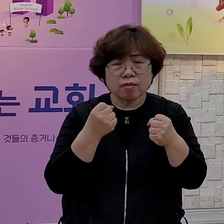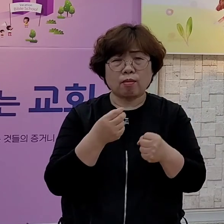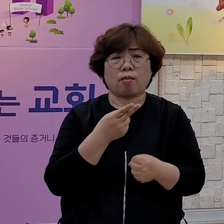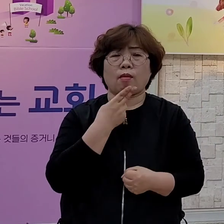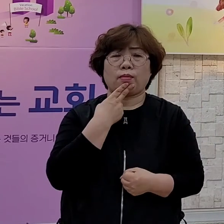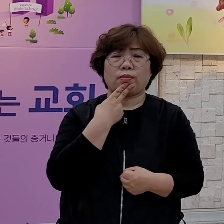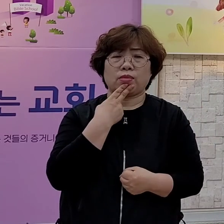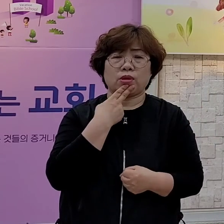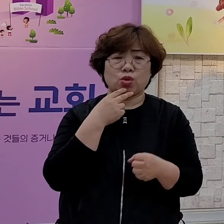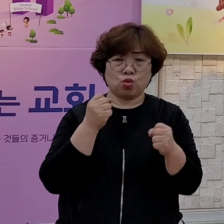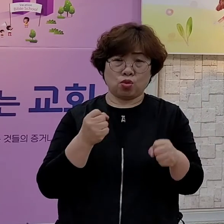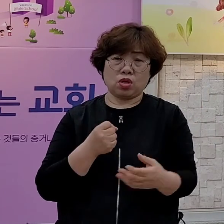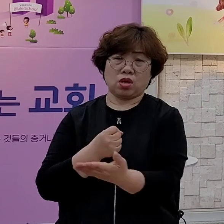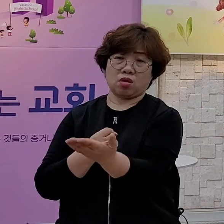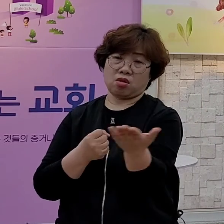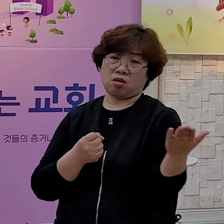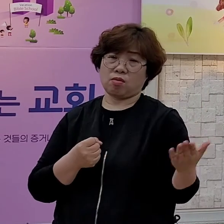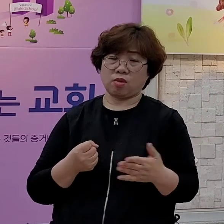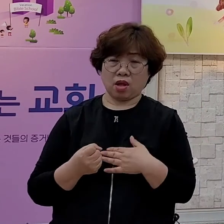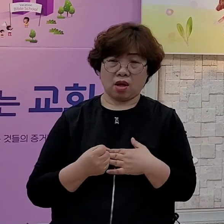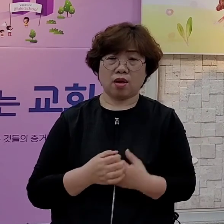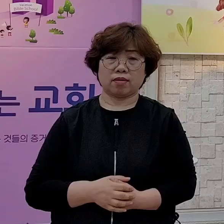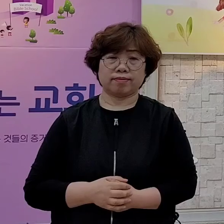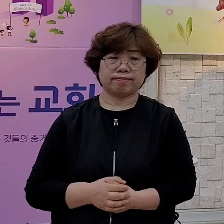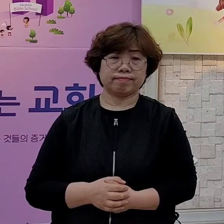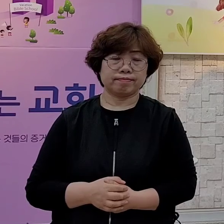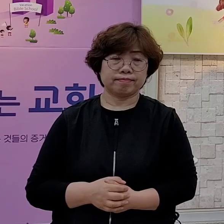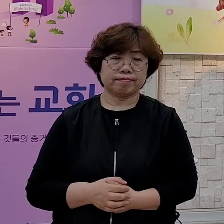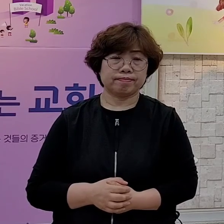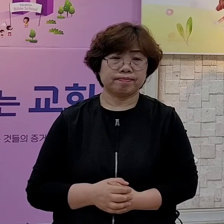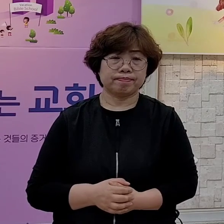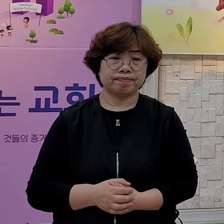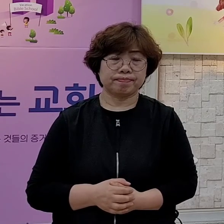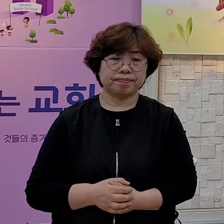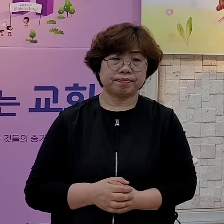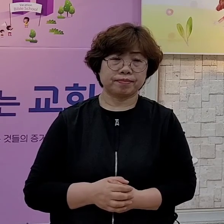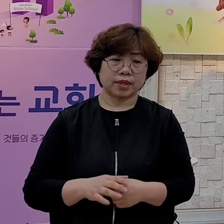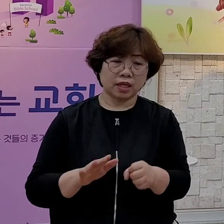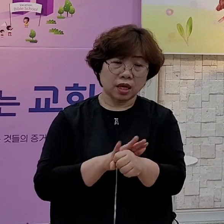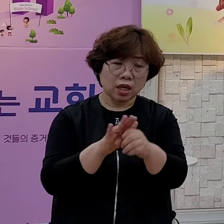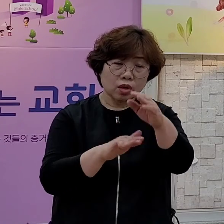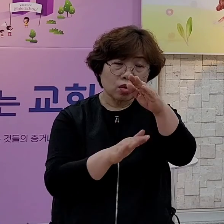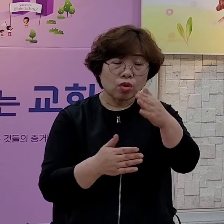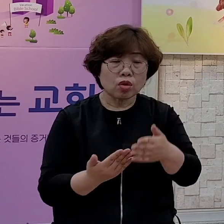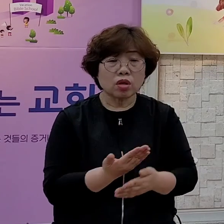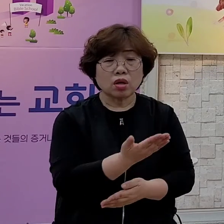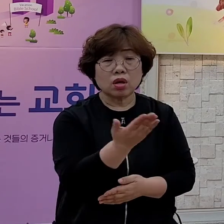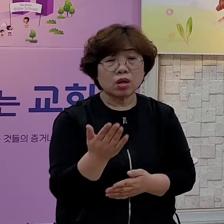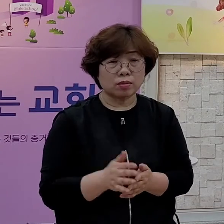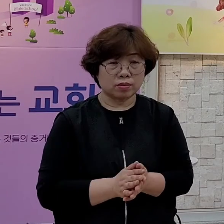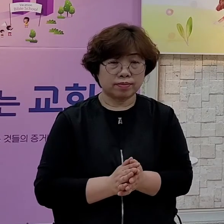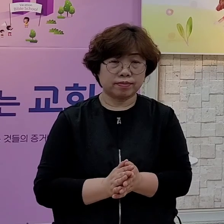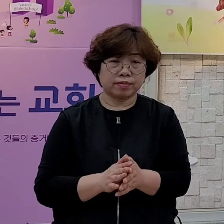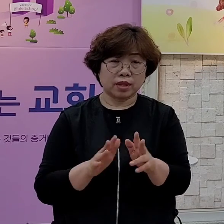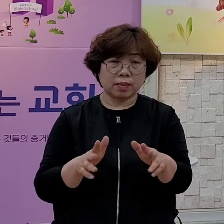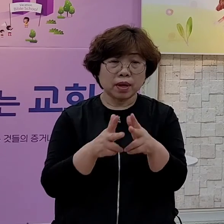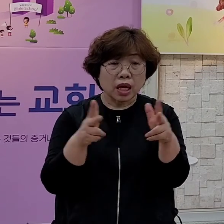그런 존재다라는 것을 말씀하고 있습니다. 사랑하는 성도 여러분, 이번 한